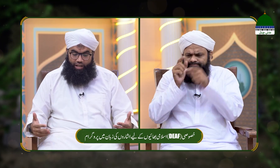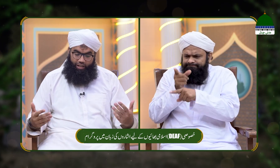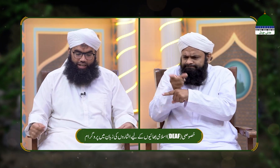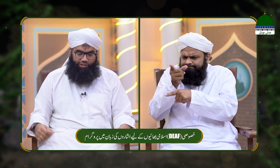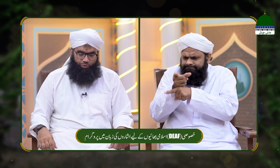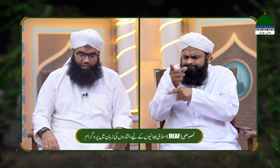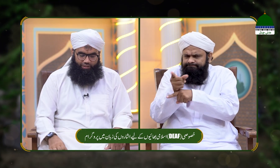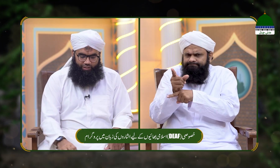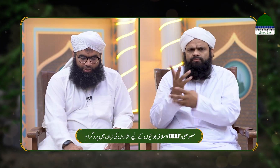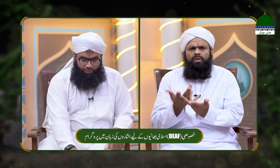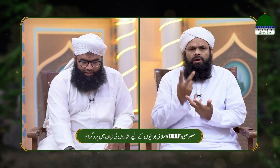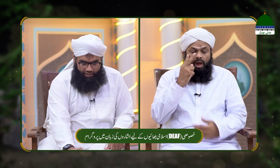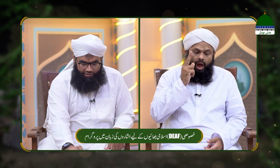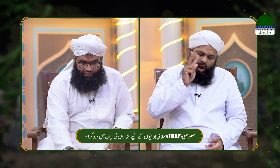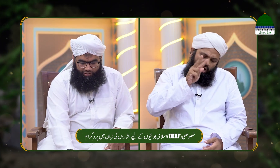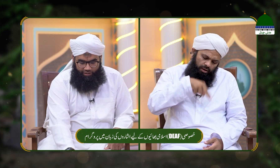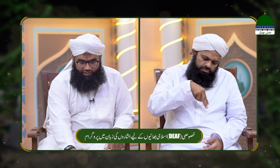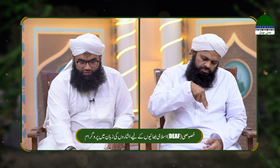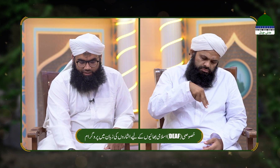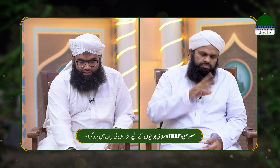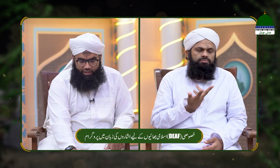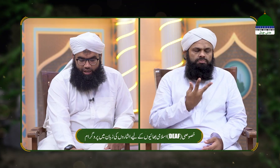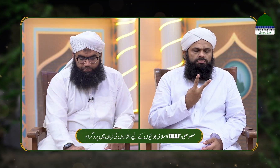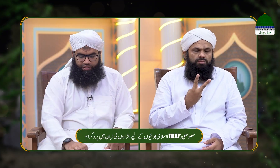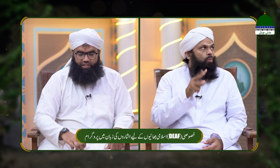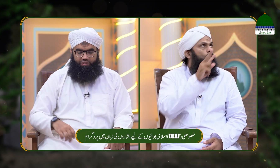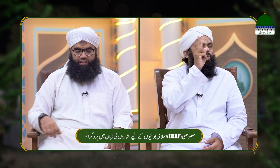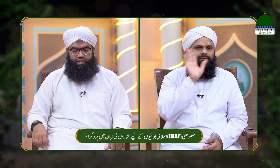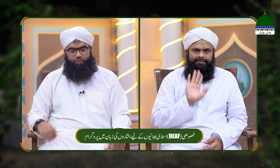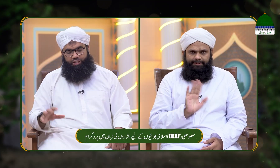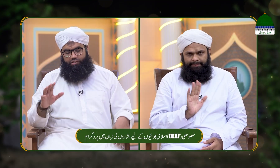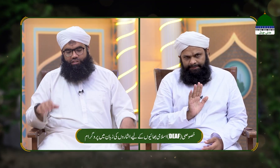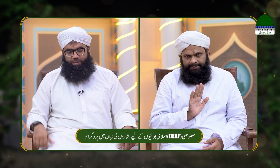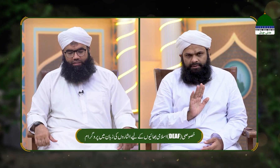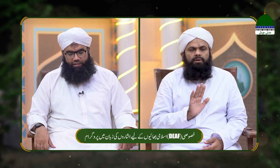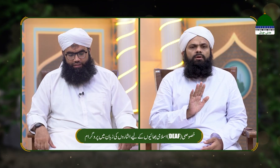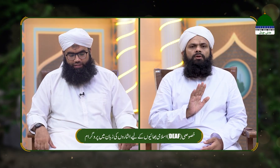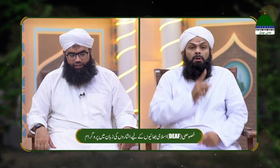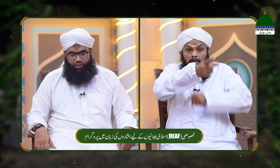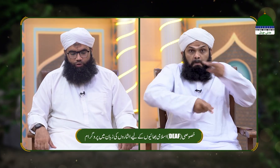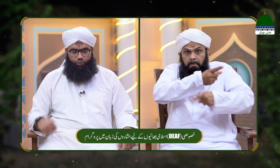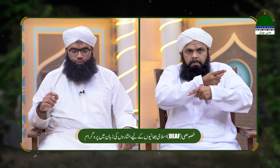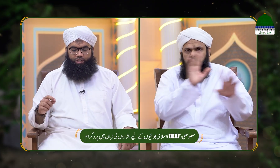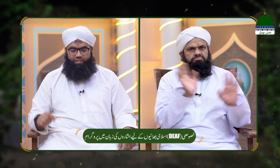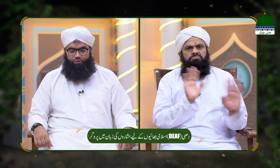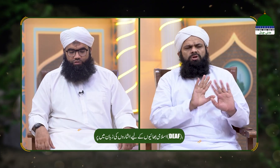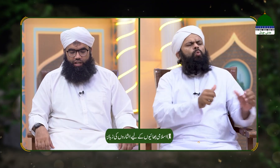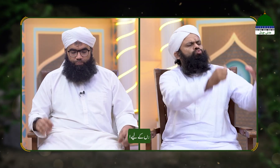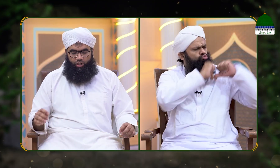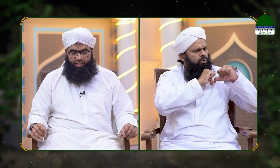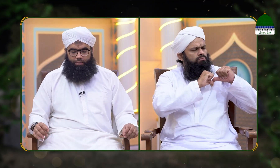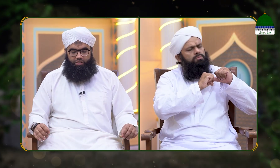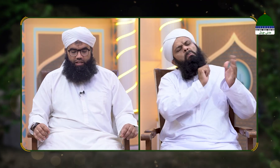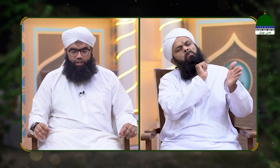نگاہیں حیا سے جھکی رہتی۔ پیارے آقا صلی اللہ علیہ وآلہ وسلم اپنی ذات کے لیے کبھی کسی سے بدلہ نہ لیتے اور حضور علیہ الصلوۃ